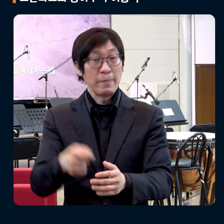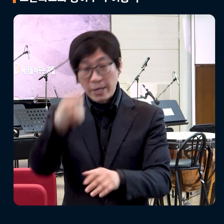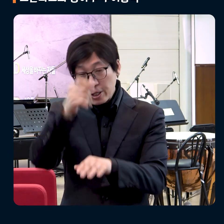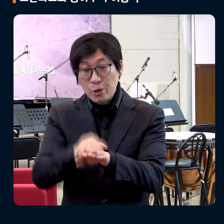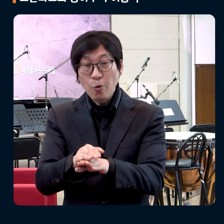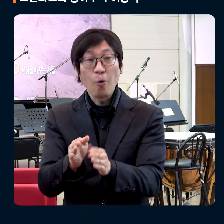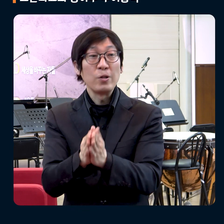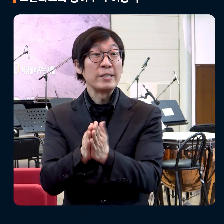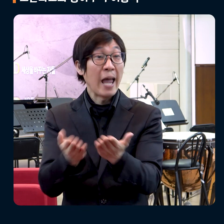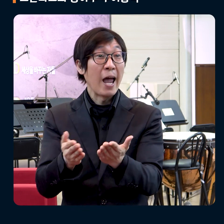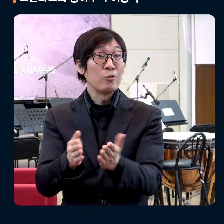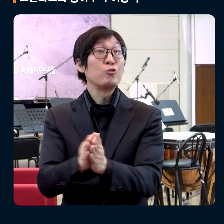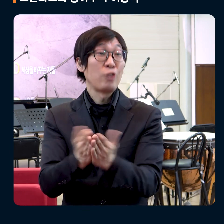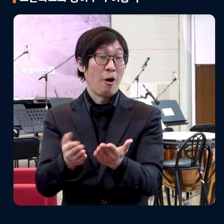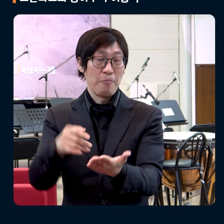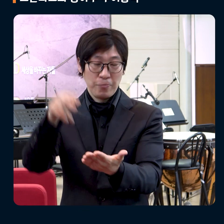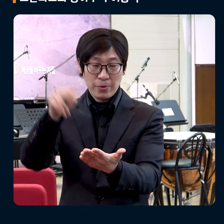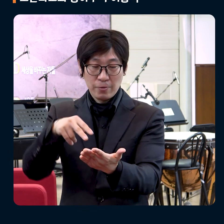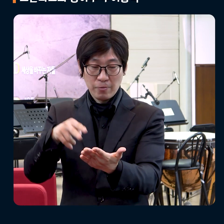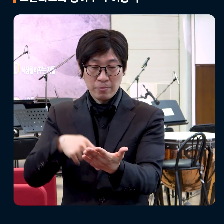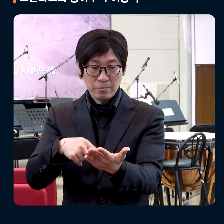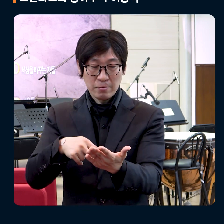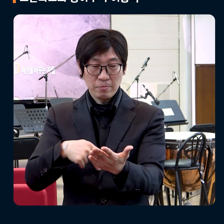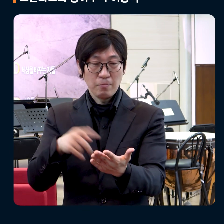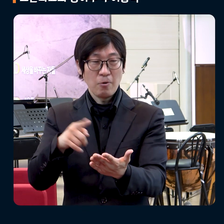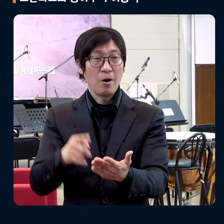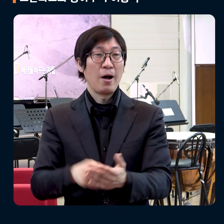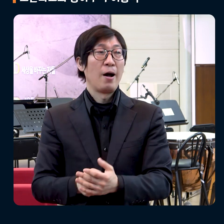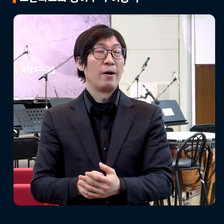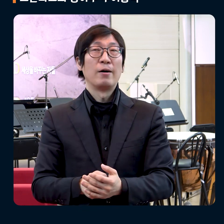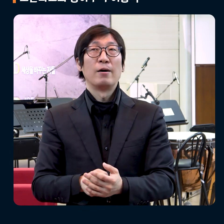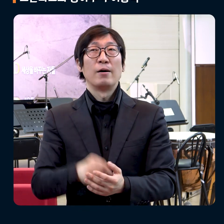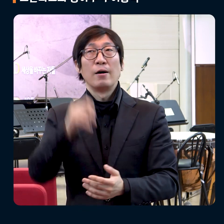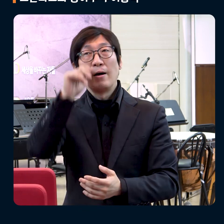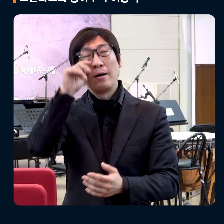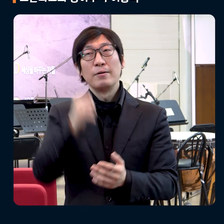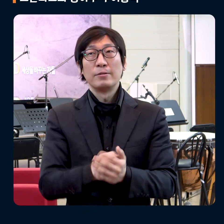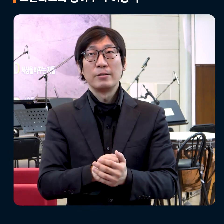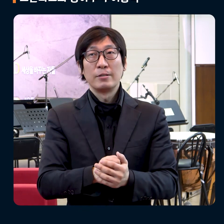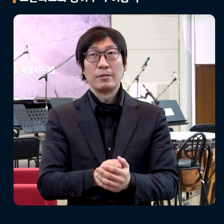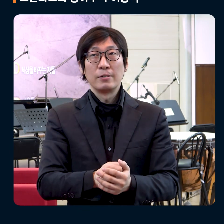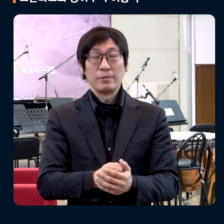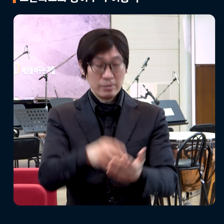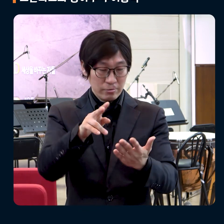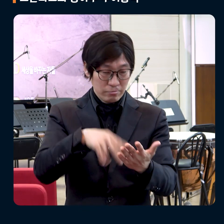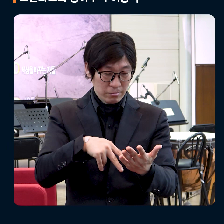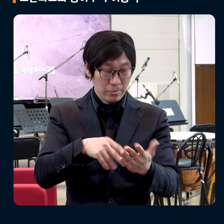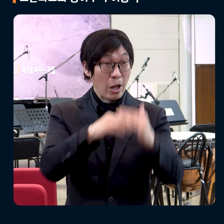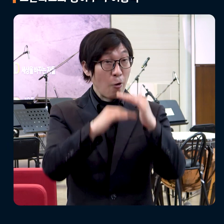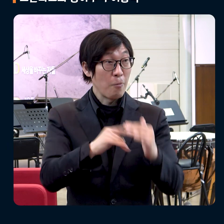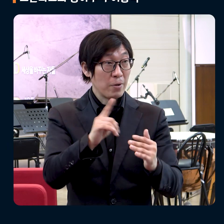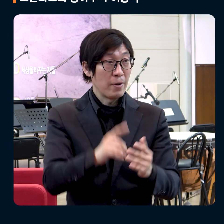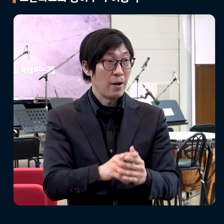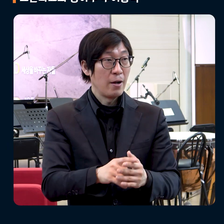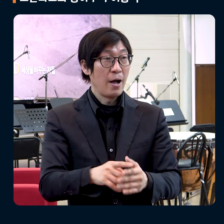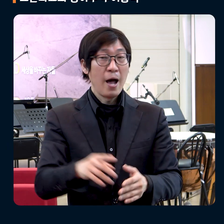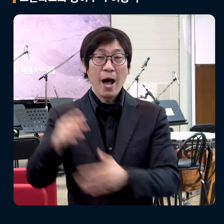까매진 기도 수첩이 나오는데 딱 펴보니까 몇 월 며칠 우리 딸이 술을 마셨다.